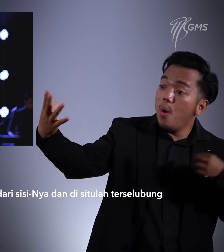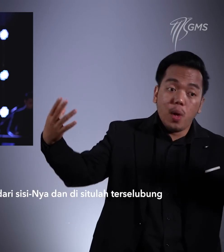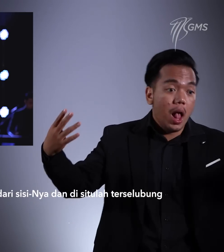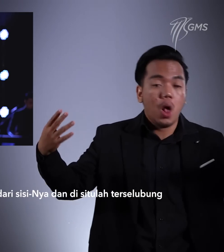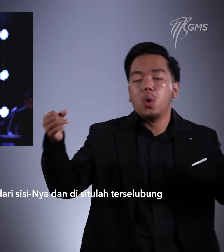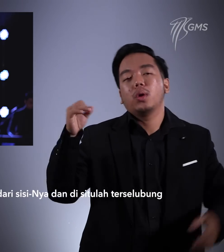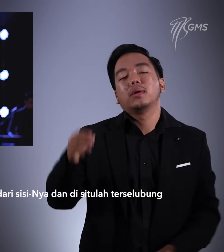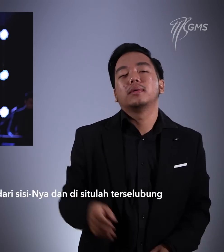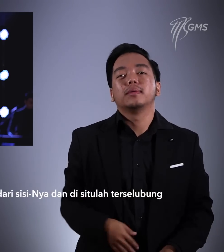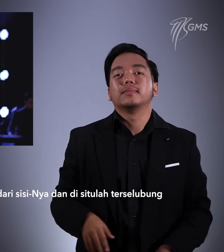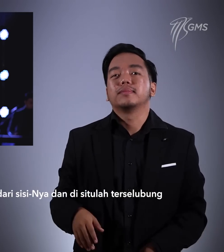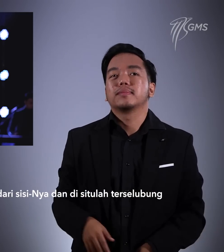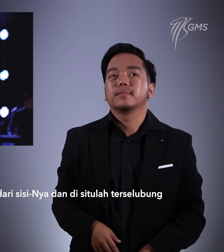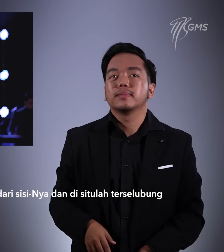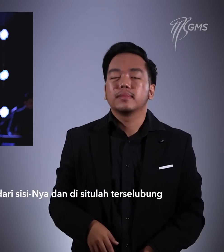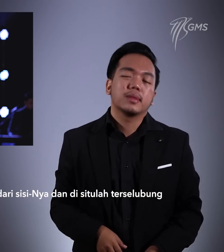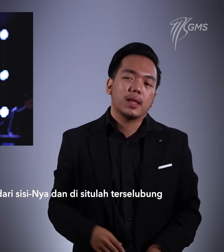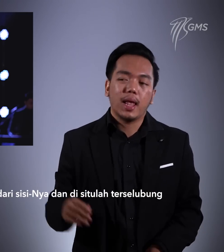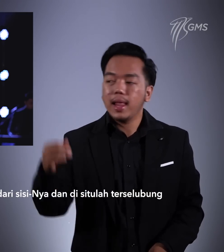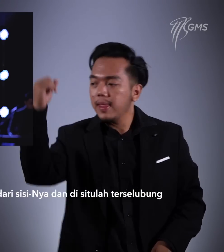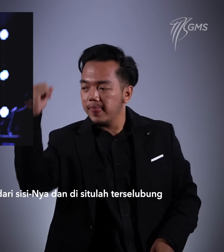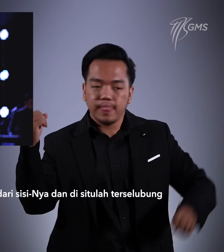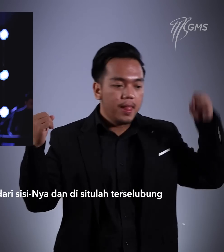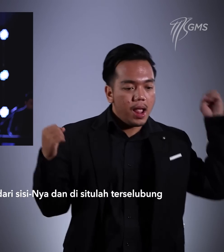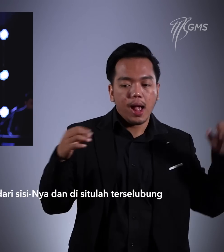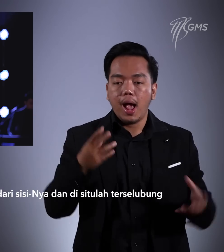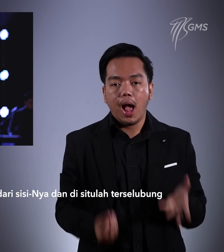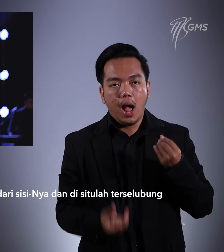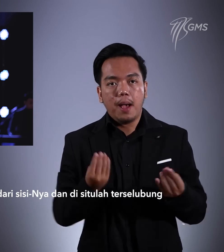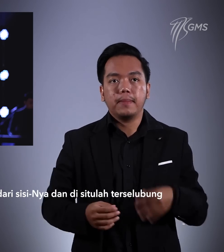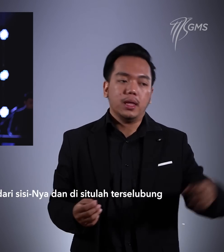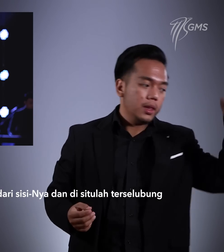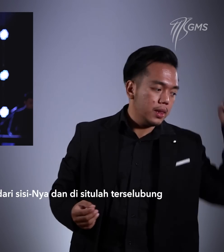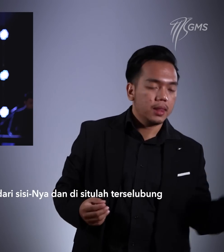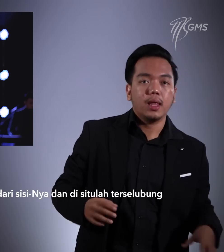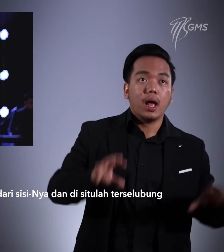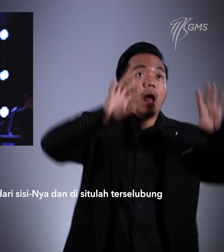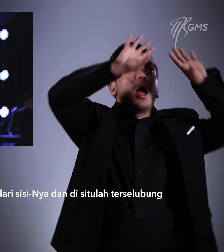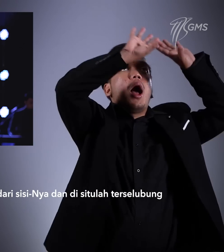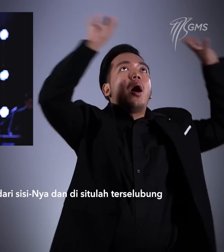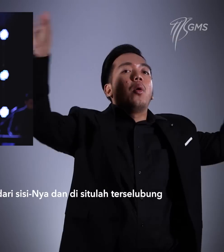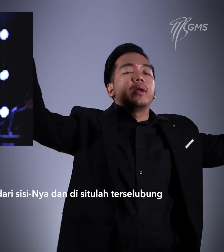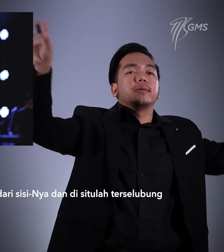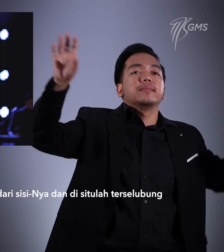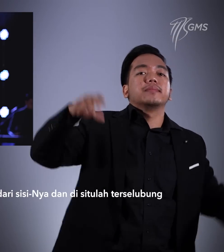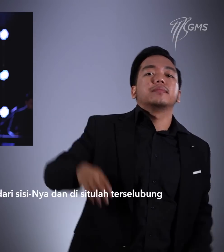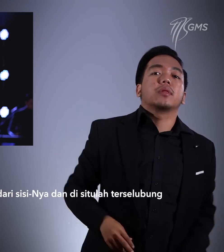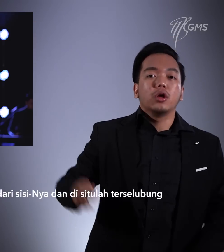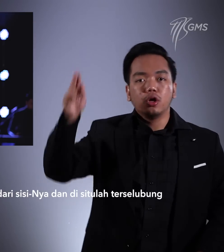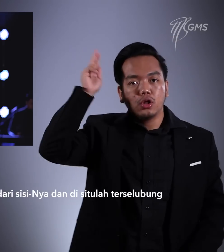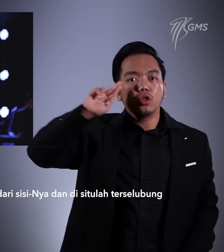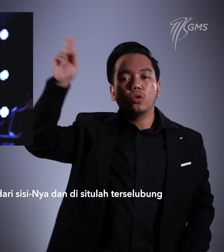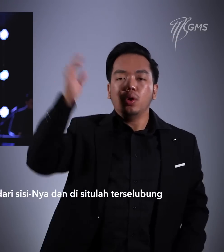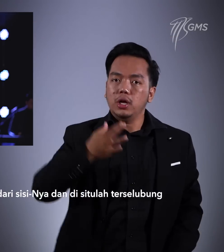Dari situ terselubung kekuatannya. Tiang api, tiang awan. Sekalipun sekarang bukan dalam bentuk awan dan api, Tuhanku masih bersama